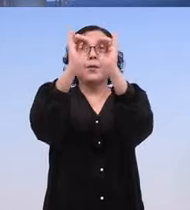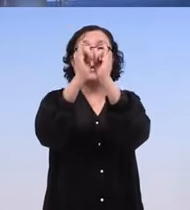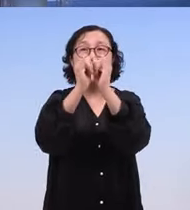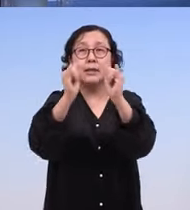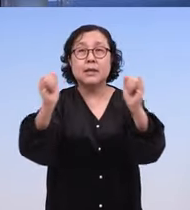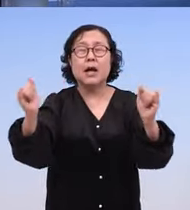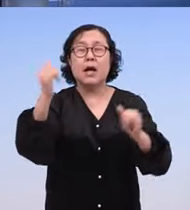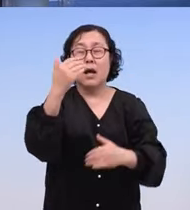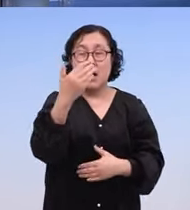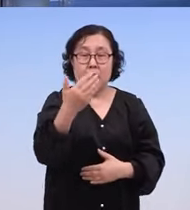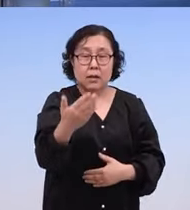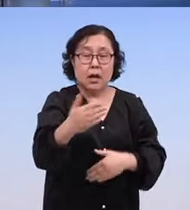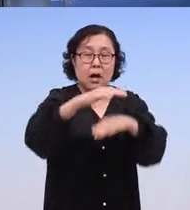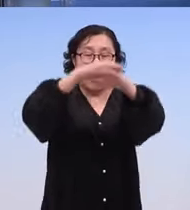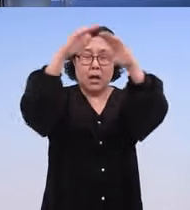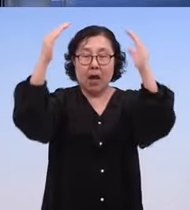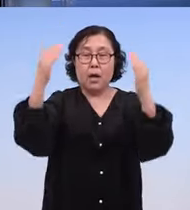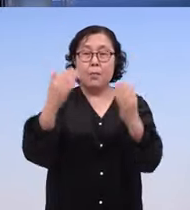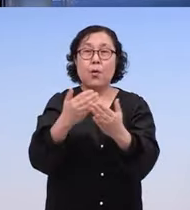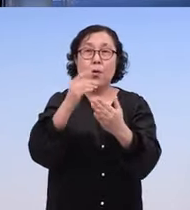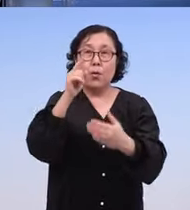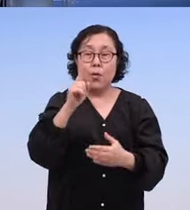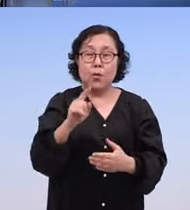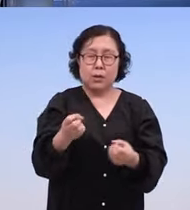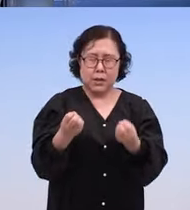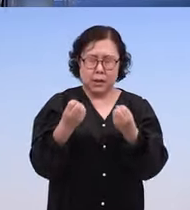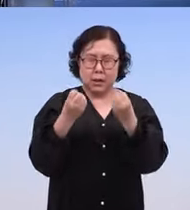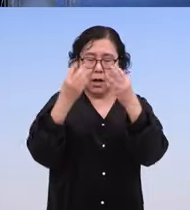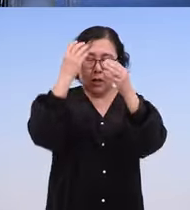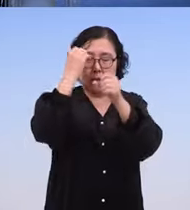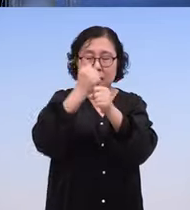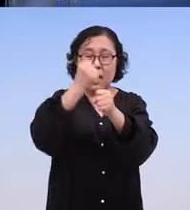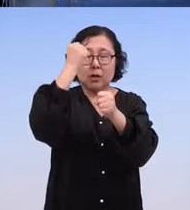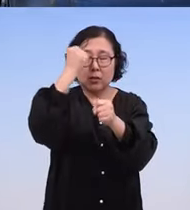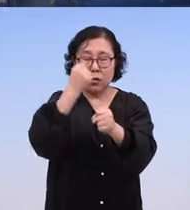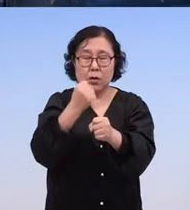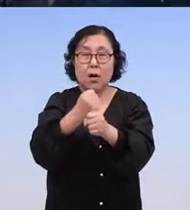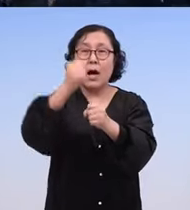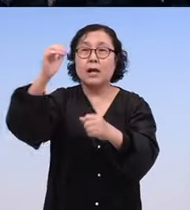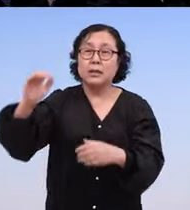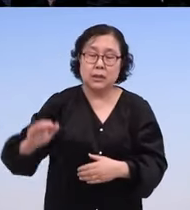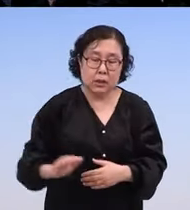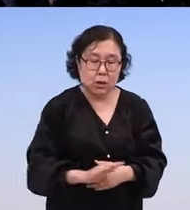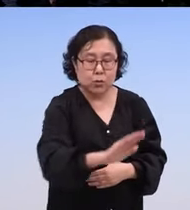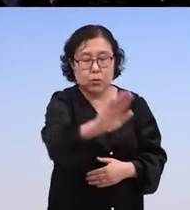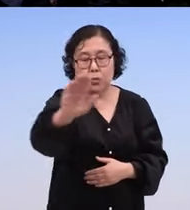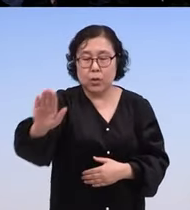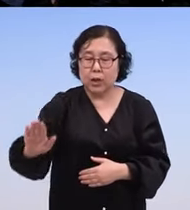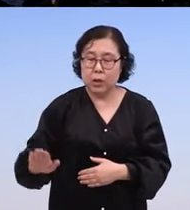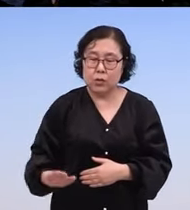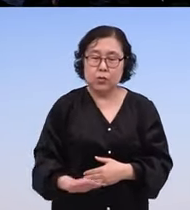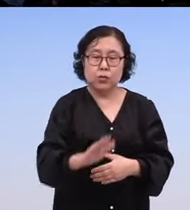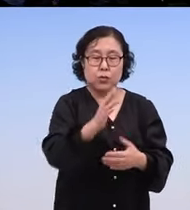내게 능력 주시는 그분, 너의 모든 것 창조하신 우리 주님이